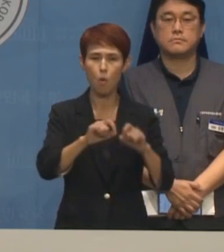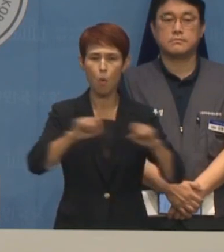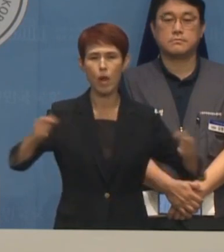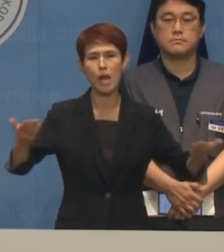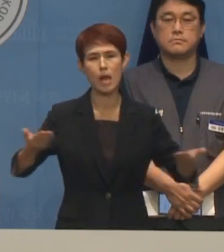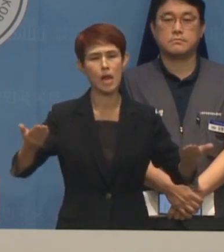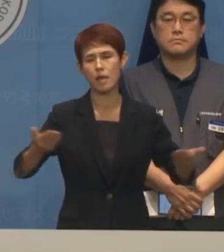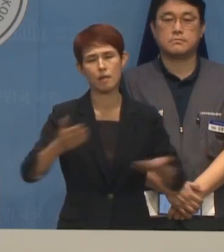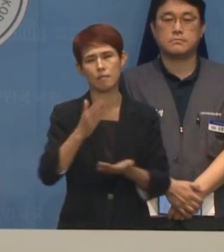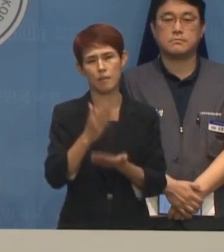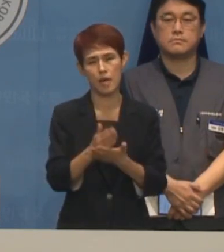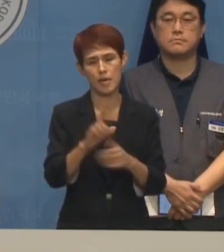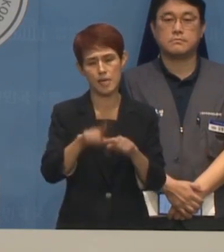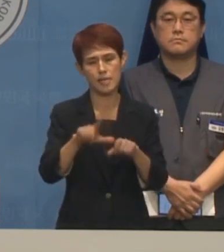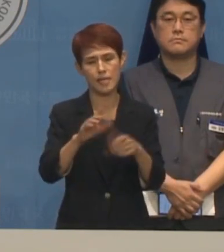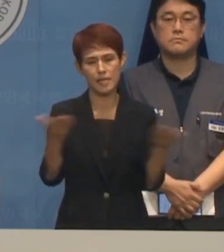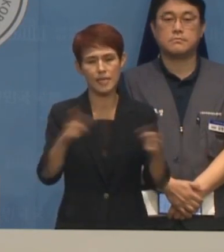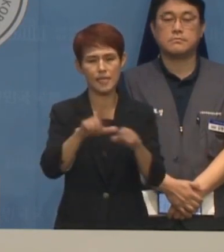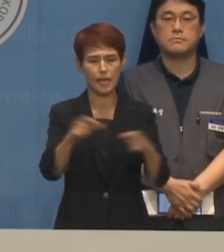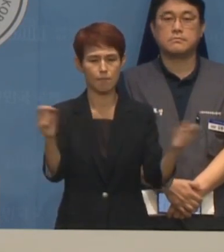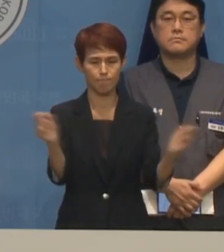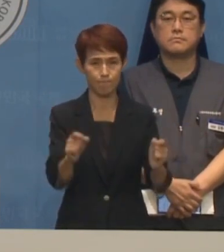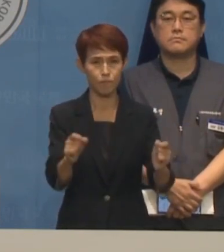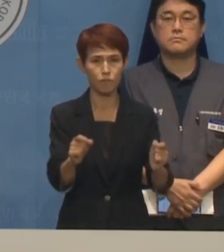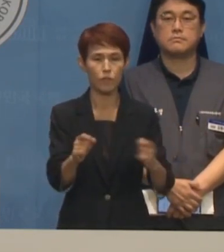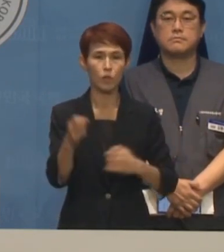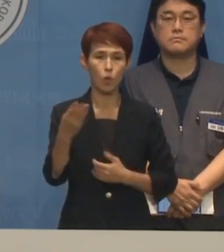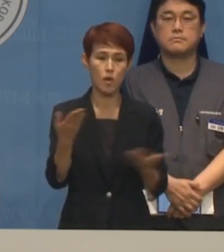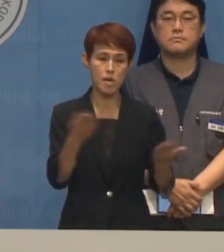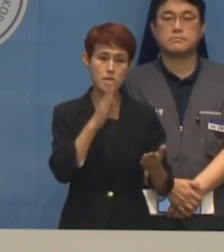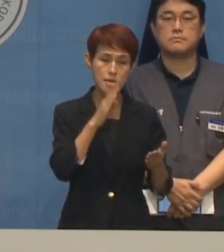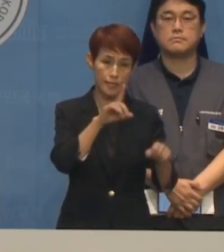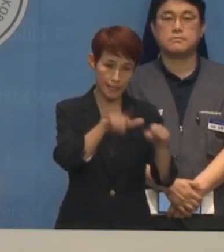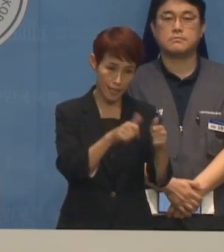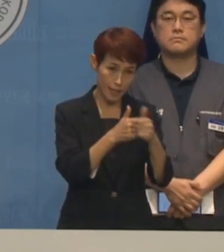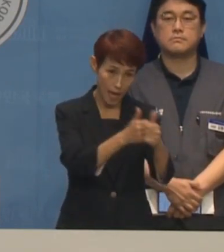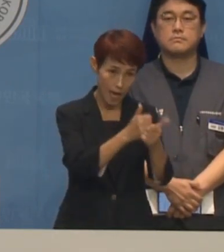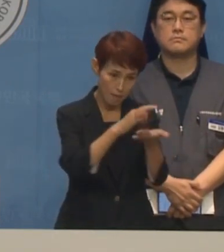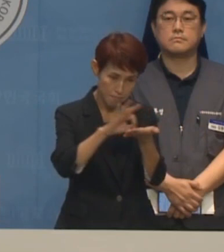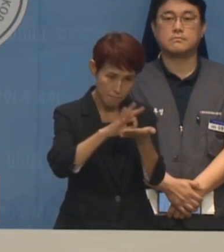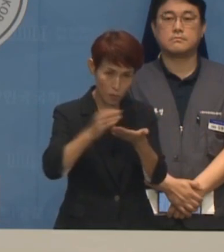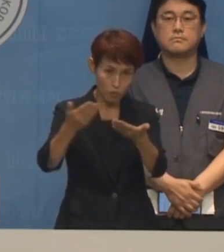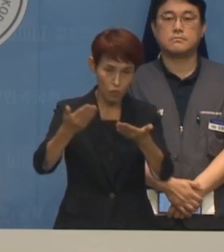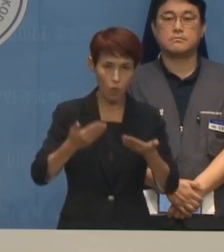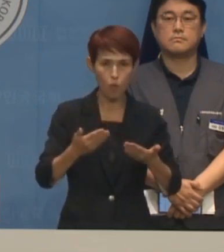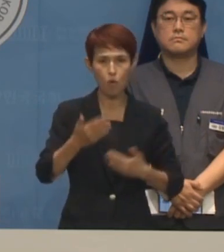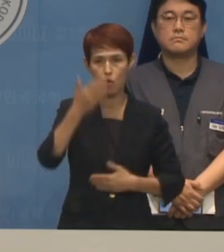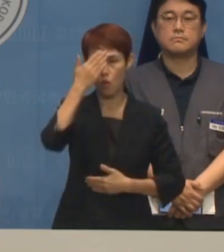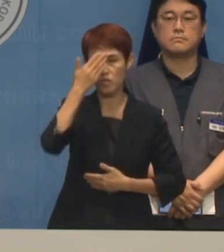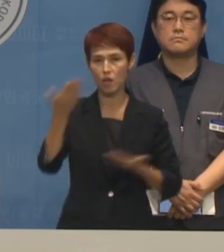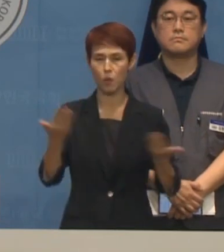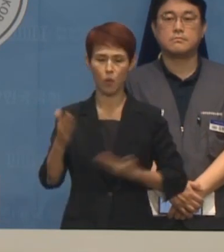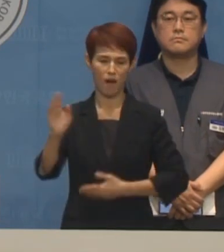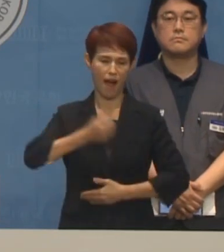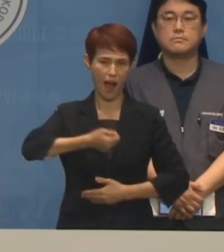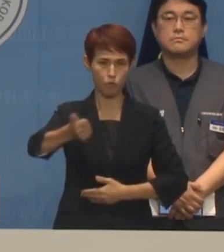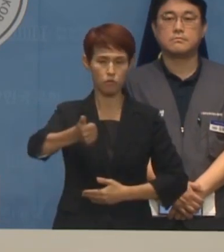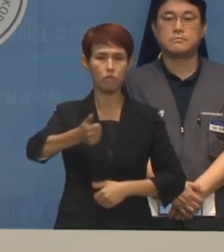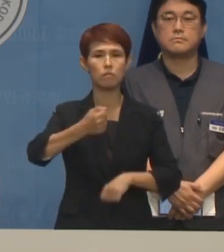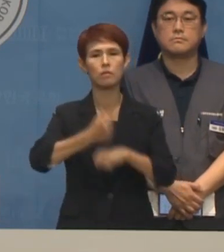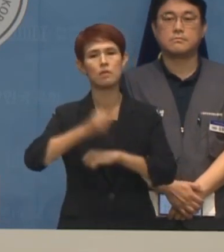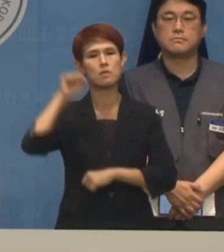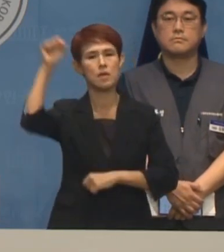근무시간 단축과 실제 노동시간에 따른 정당한 보상을 위해 공짜노동 아웃이라는 캠페인을 벌여오기도